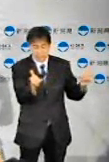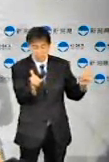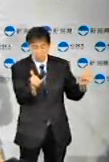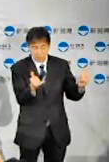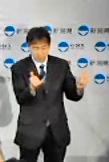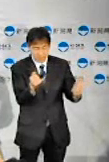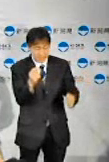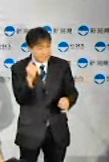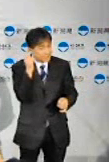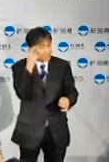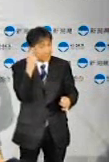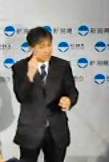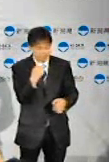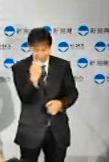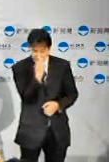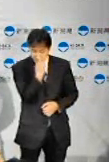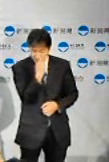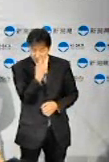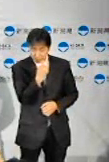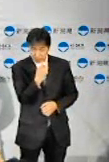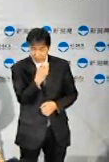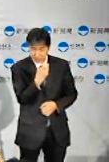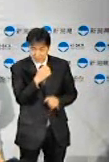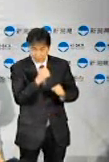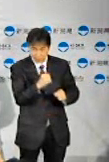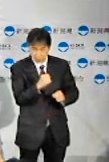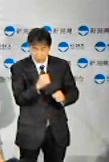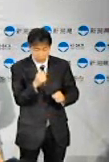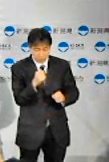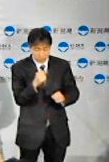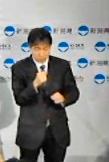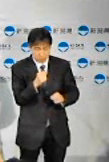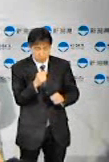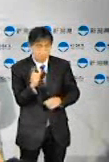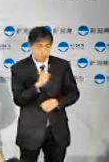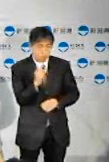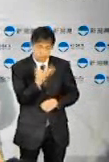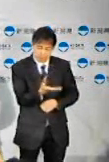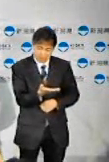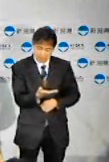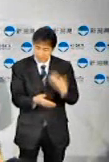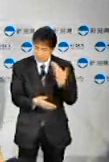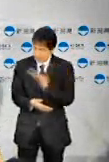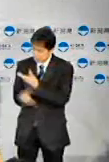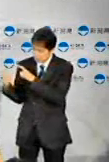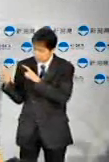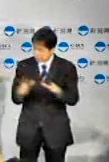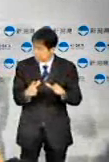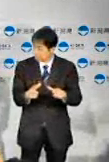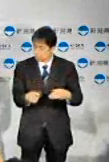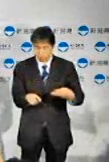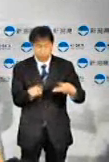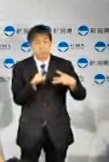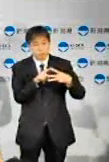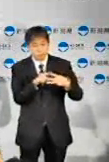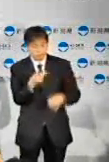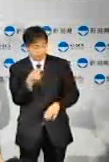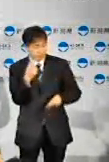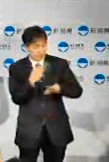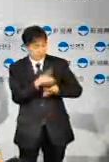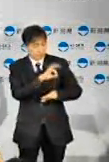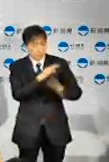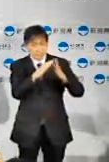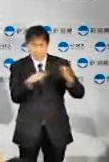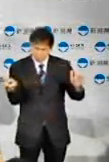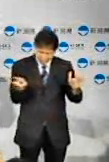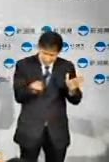の確認を行うという考えに今のところ変わりはないでしょうか。この3点です。 うん、まず技術委員会はずっとこれ